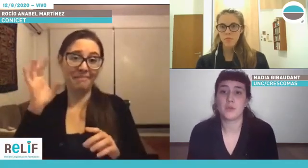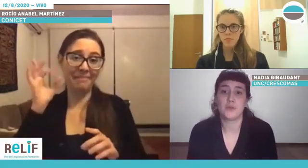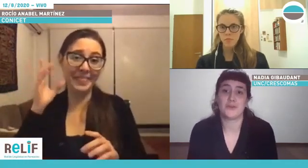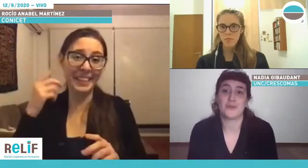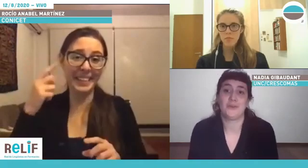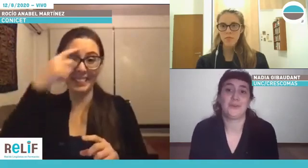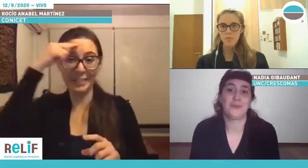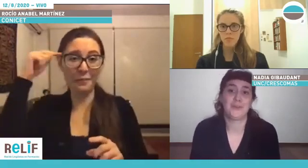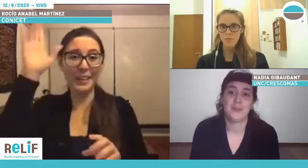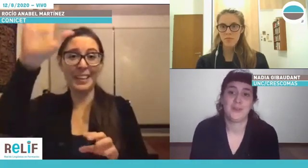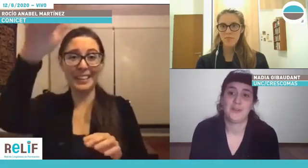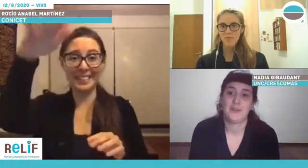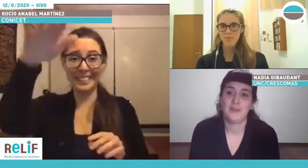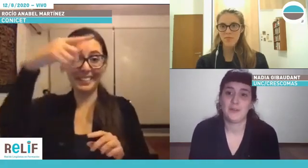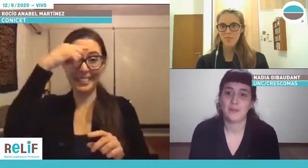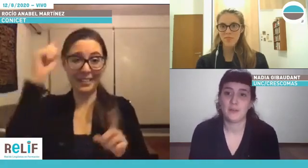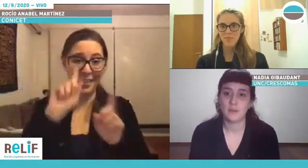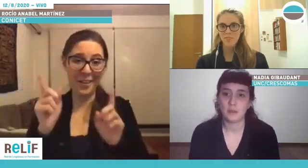pero no.